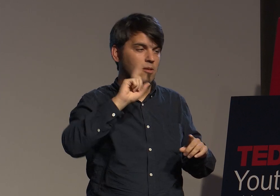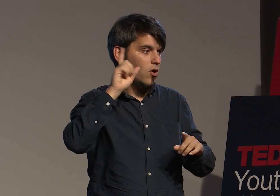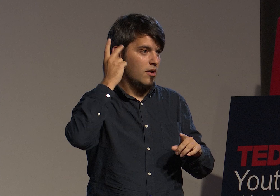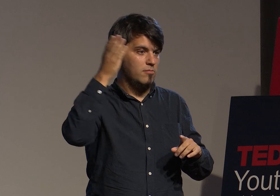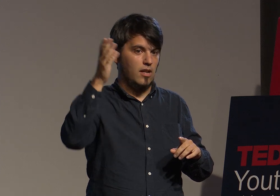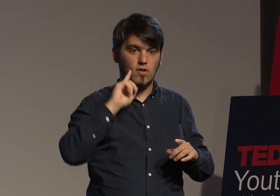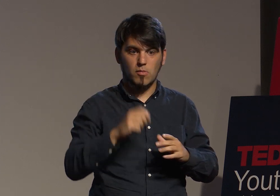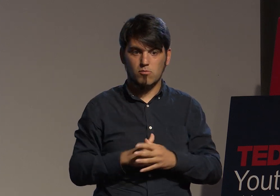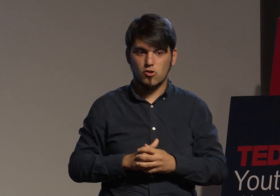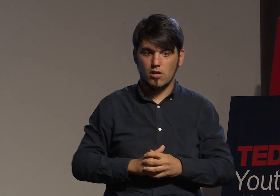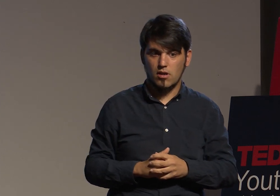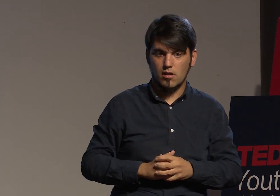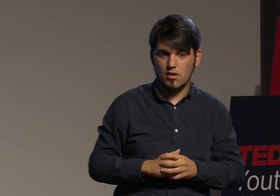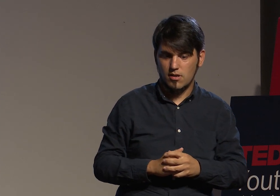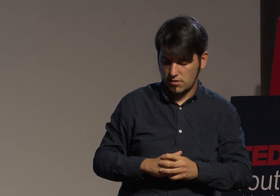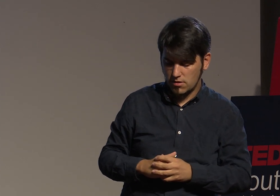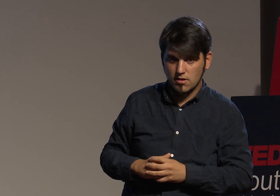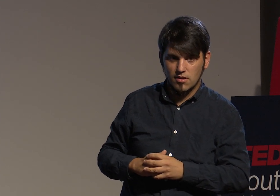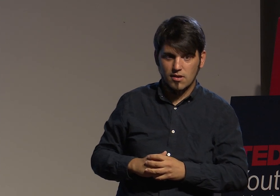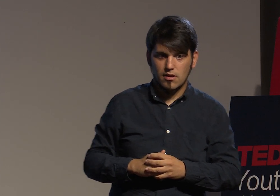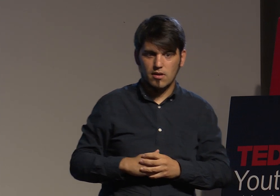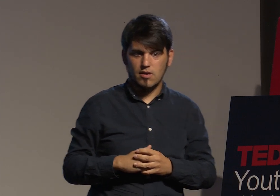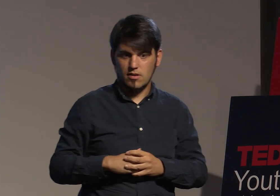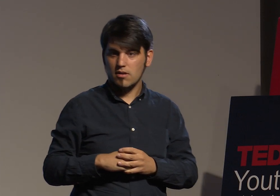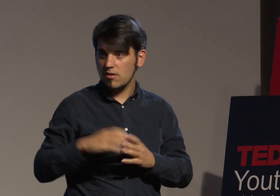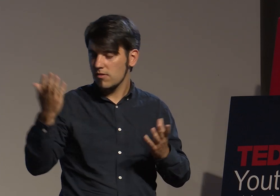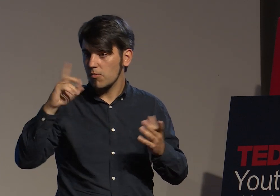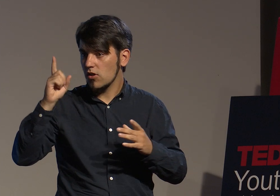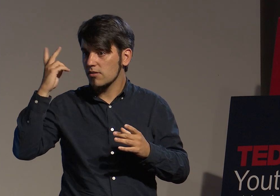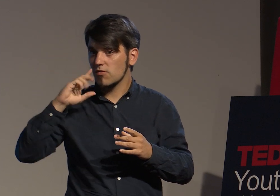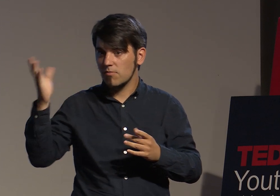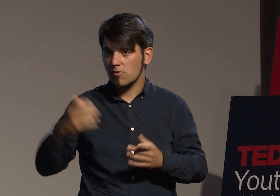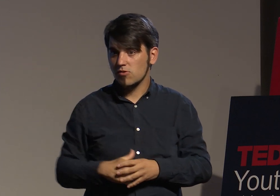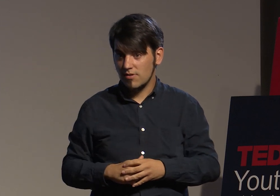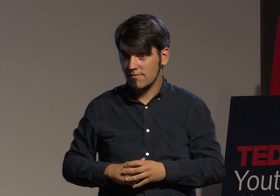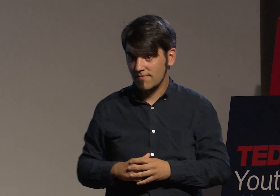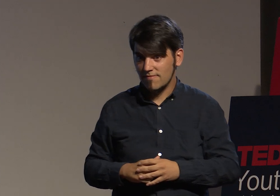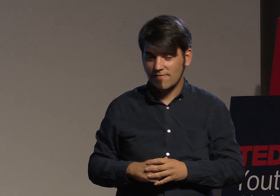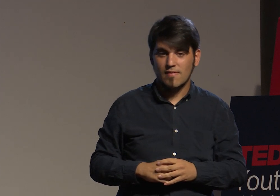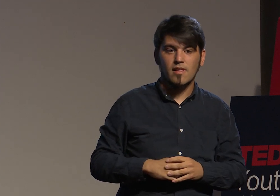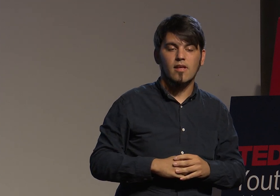Тя се обръща обаче към колегите си и казва, какво всъщност иска това момче? Не мога да го разбера.